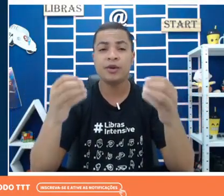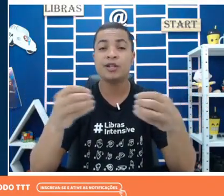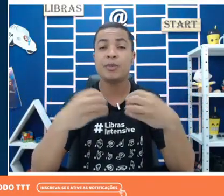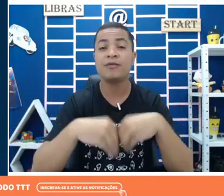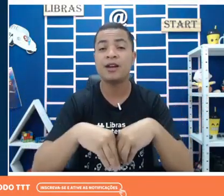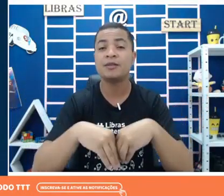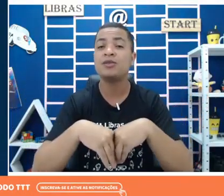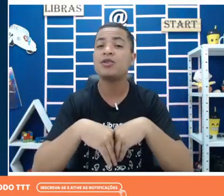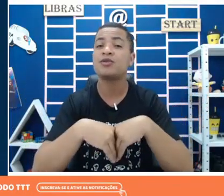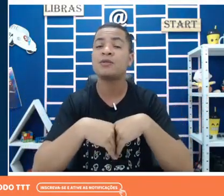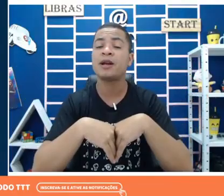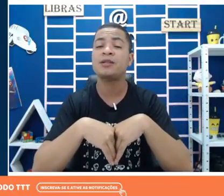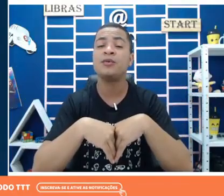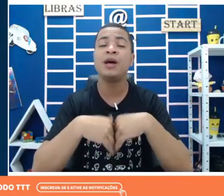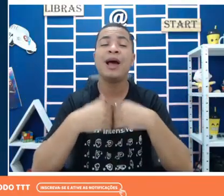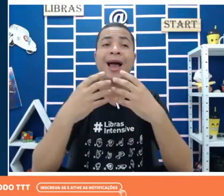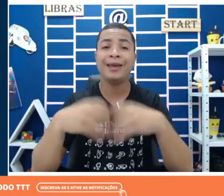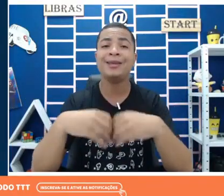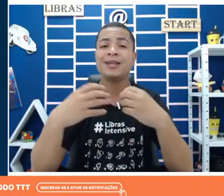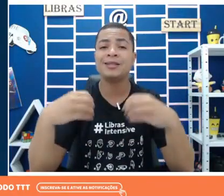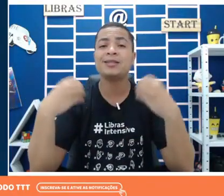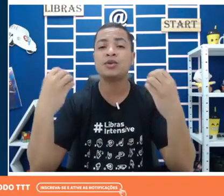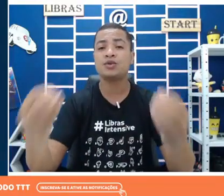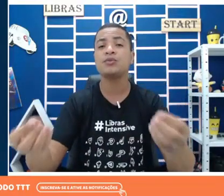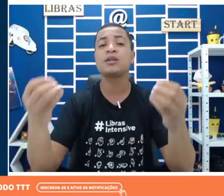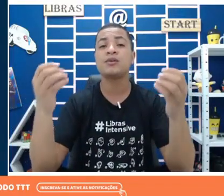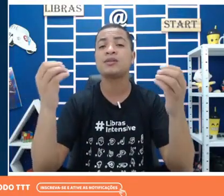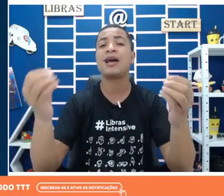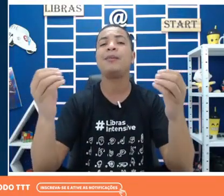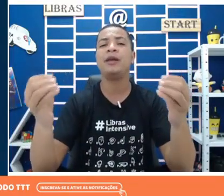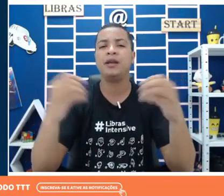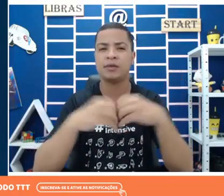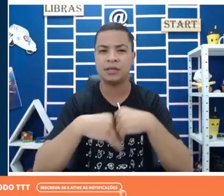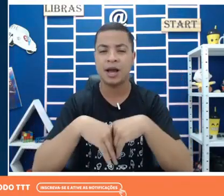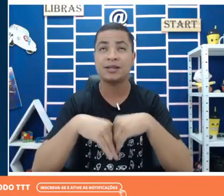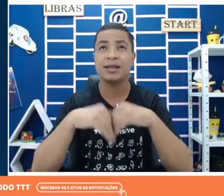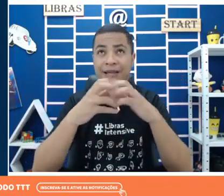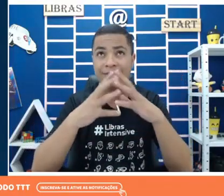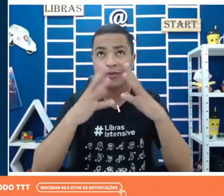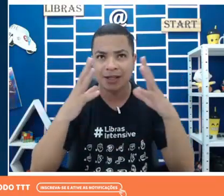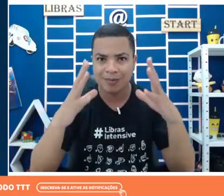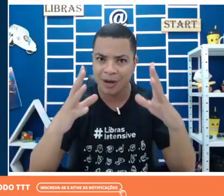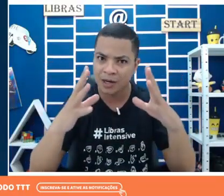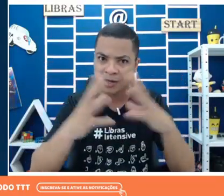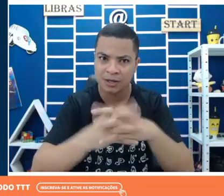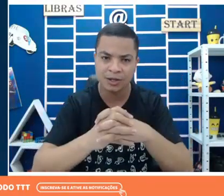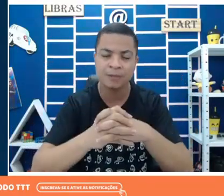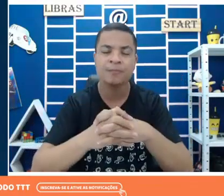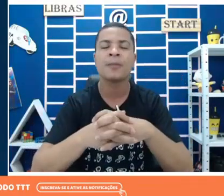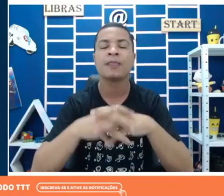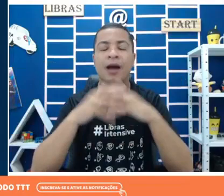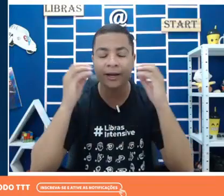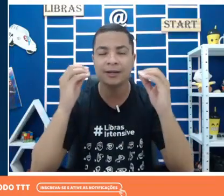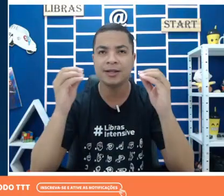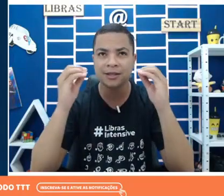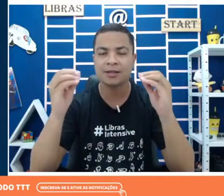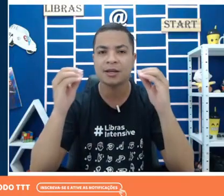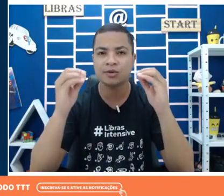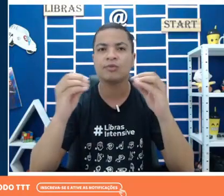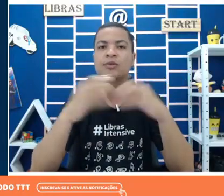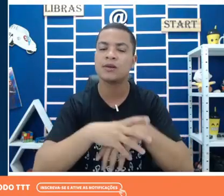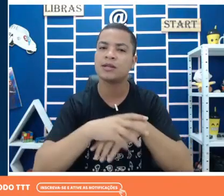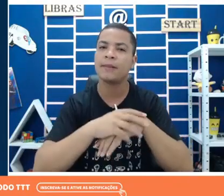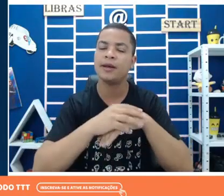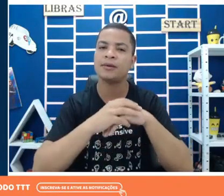falo muito isso porque, infelizmente, hoje no nosso Brasil, ainda existem surdos que não sabem língua de sinais. Infelizmente, gente, ainda